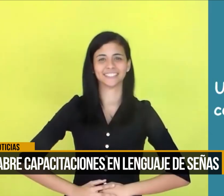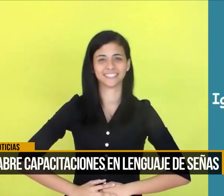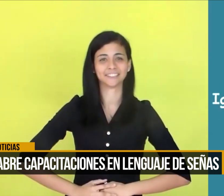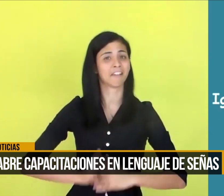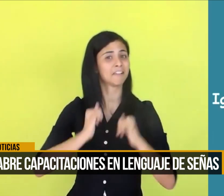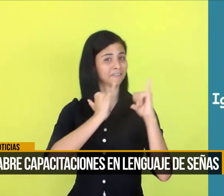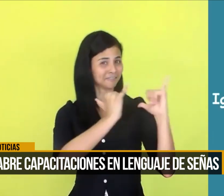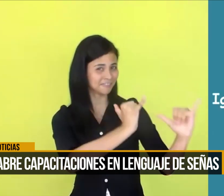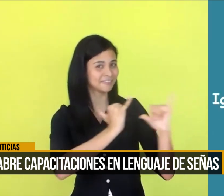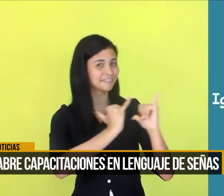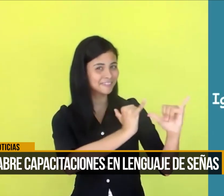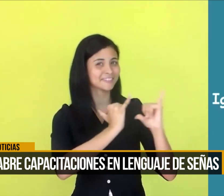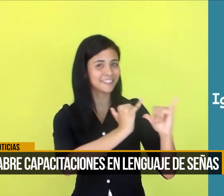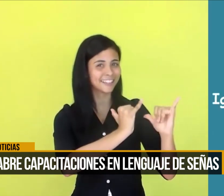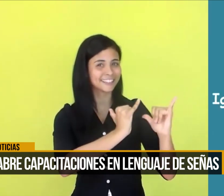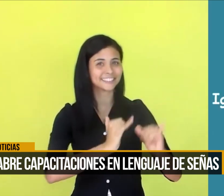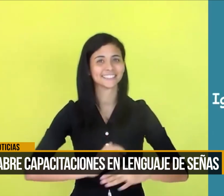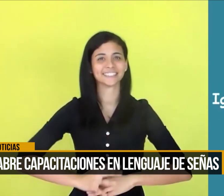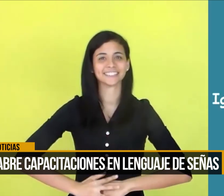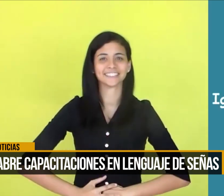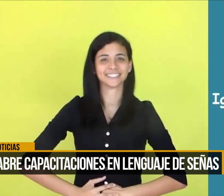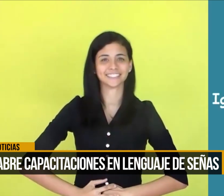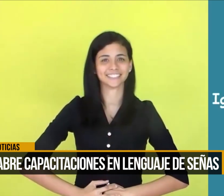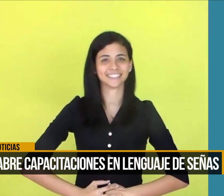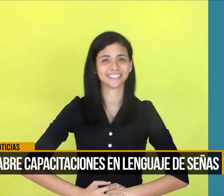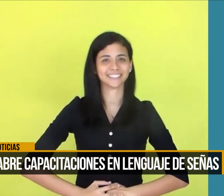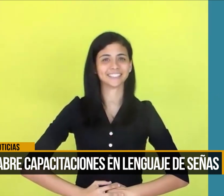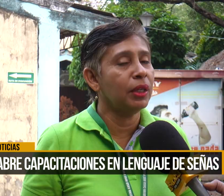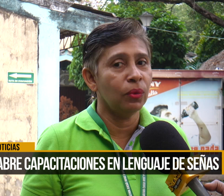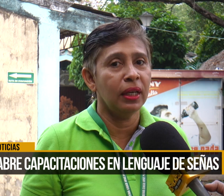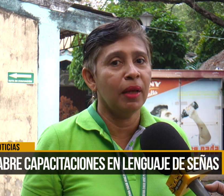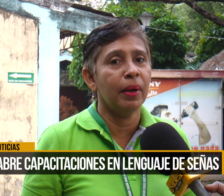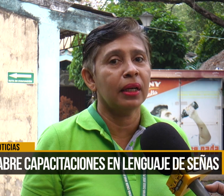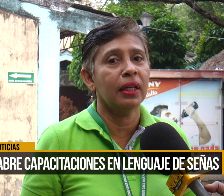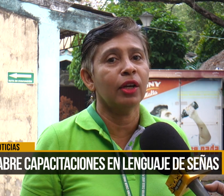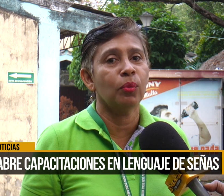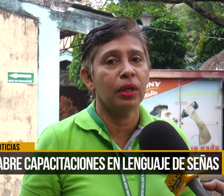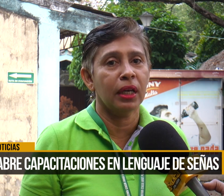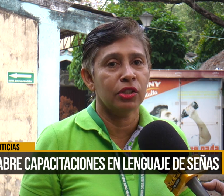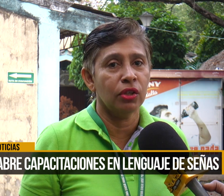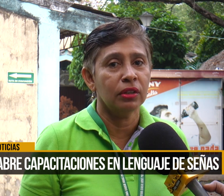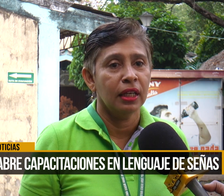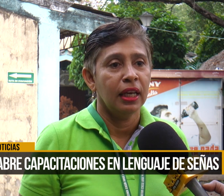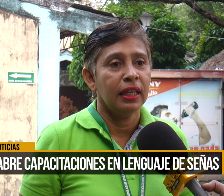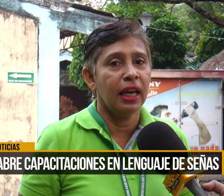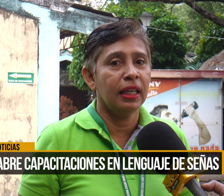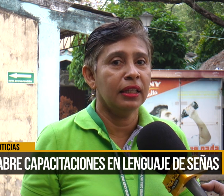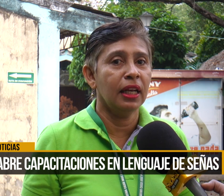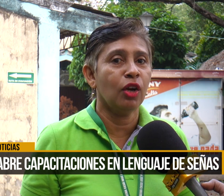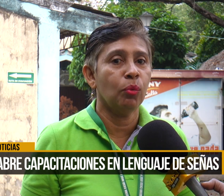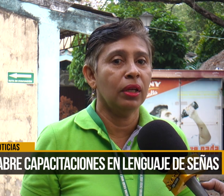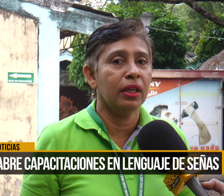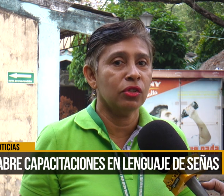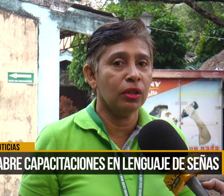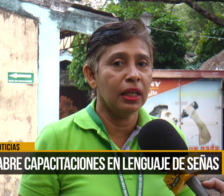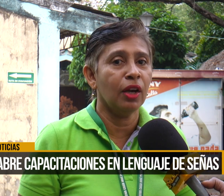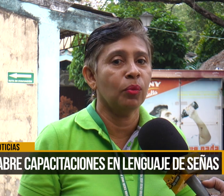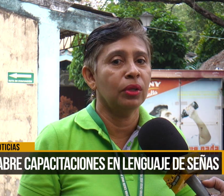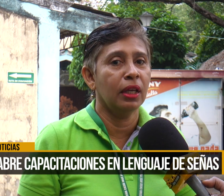otra semana empecemos ya el curso, que iría hasta mayo. Queremos disminuir las barreras de comunicación que hay entre la comunidad sorda y la comunidad